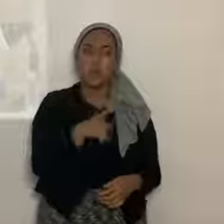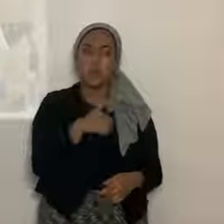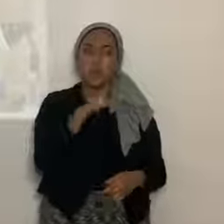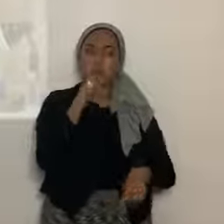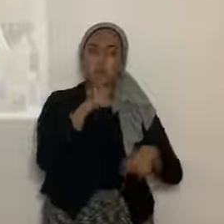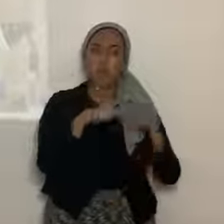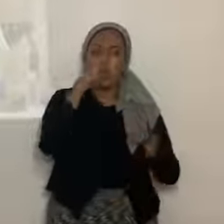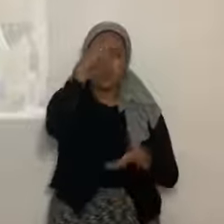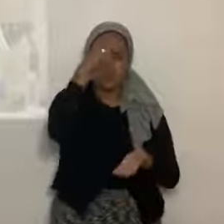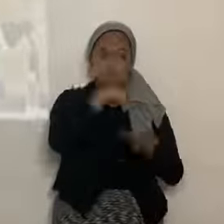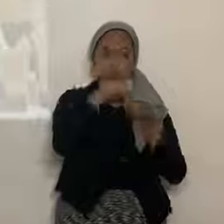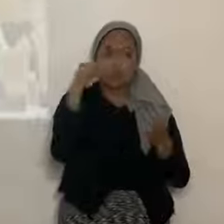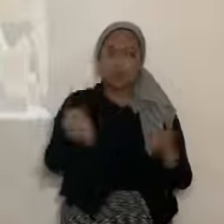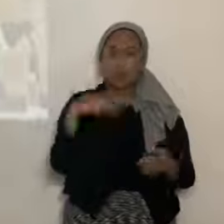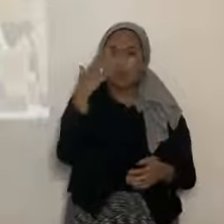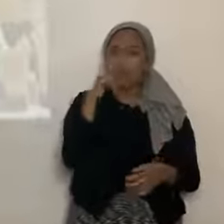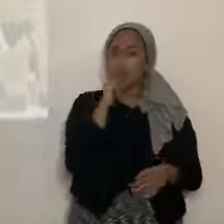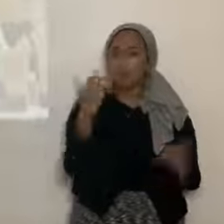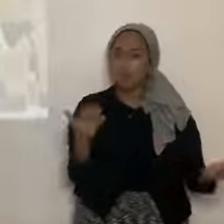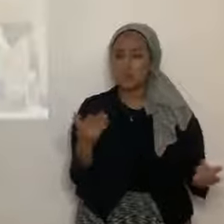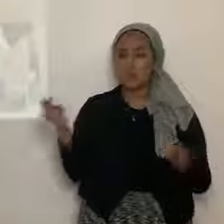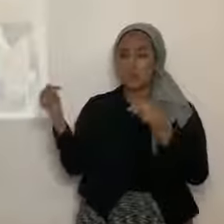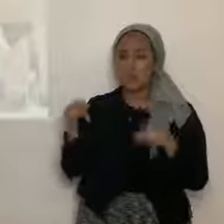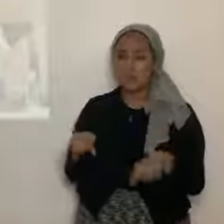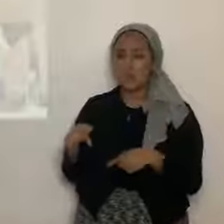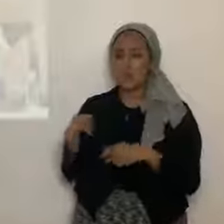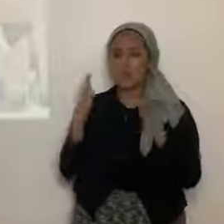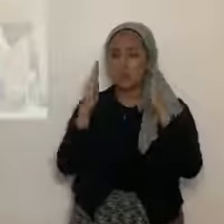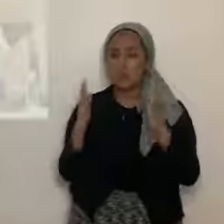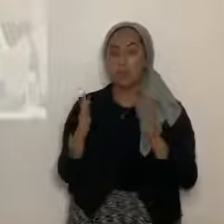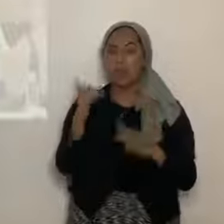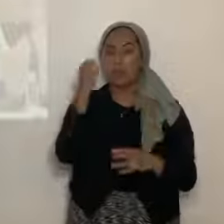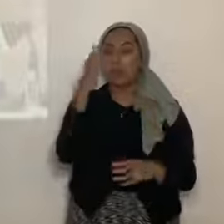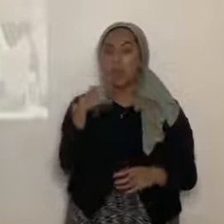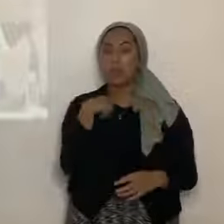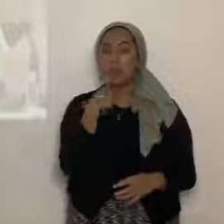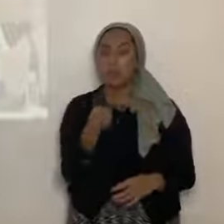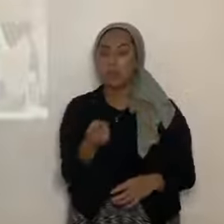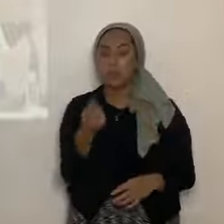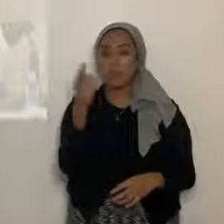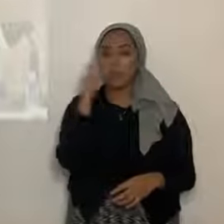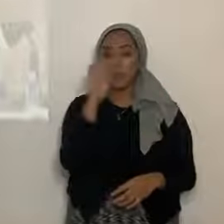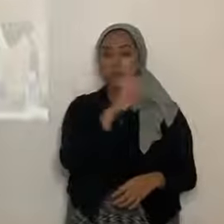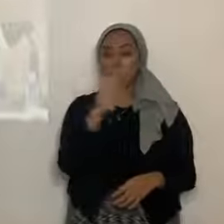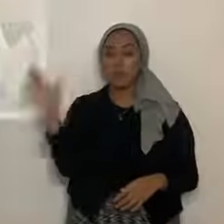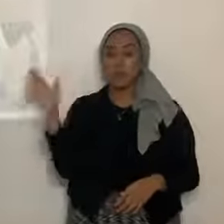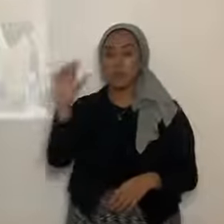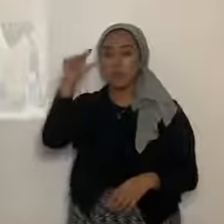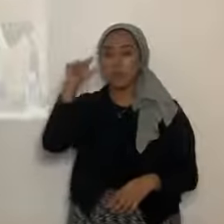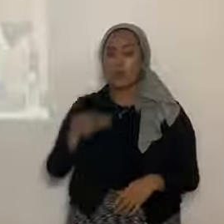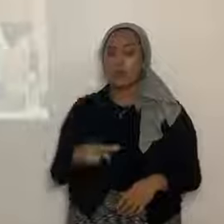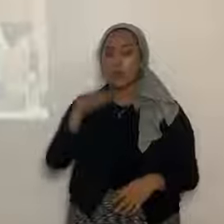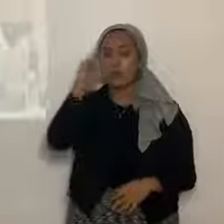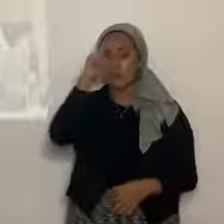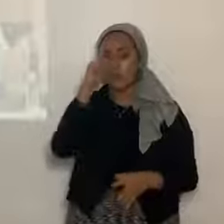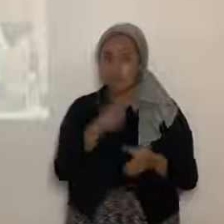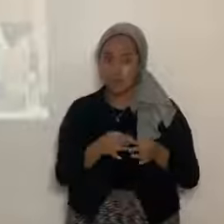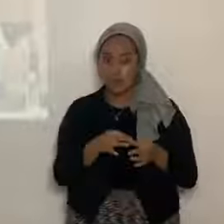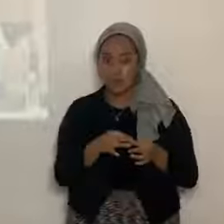fuera? 20. Atención aquí. Yahshua les dijo, por vuestra poca fe. Entonces, ¿qué tiene fe que